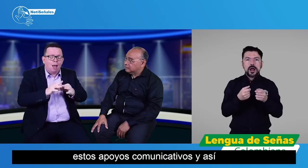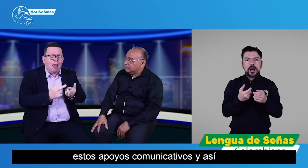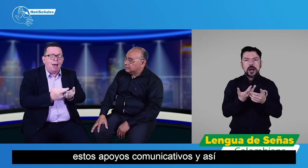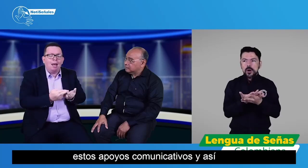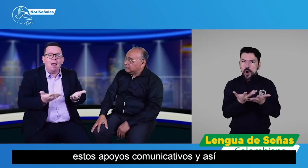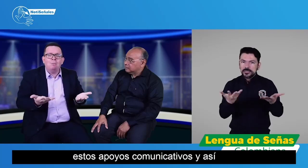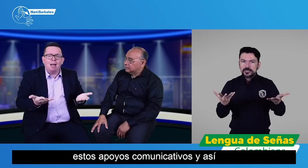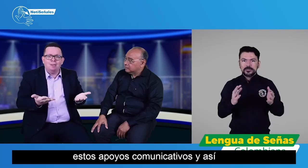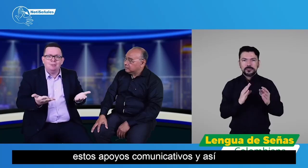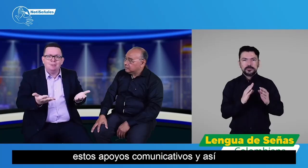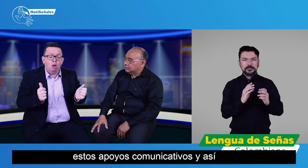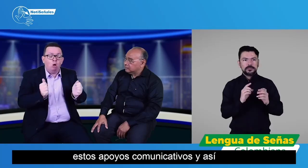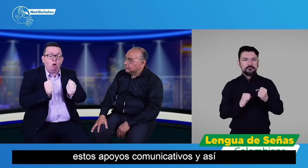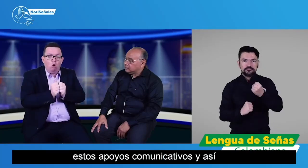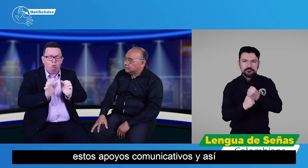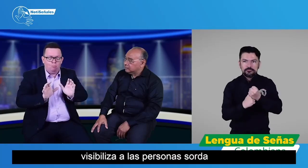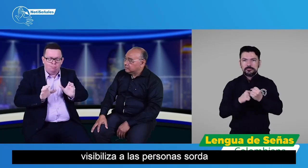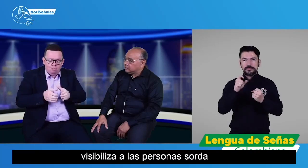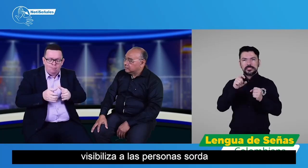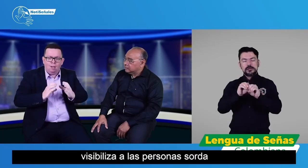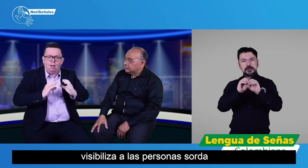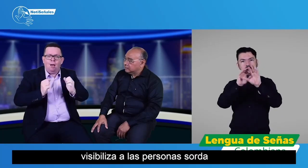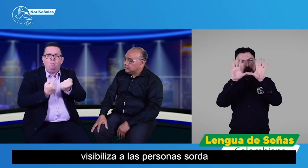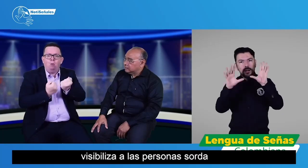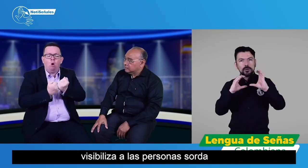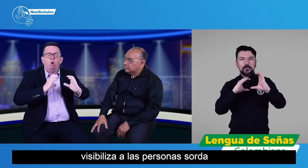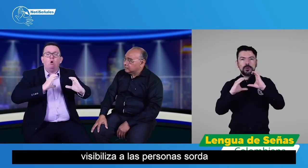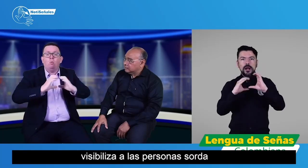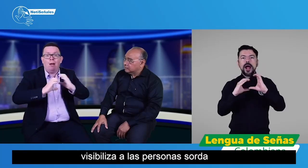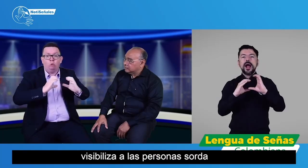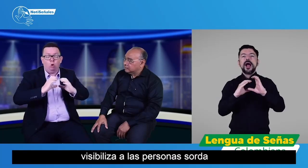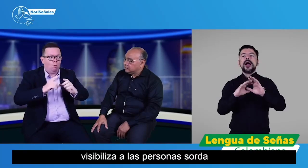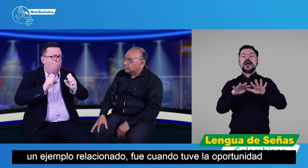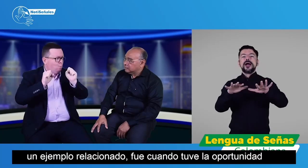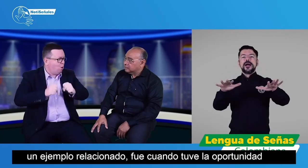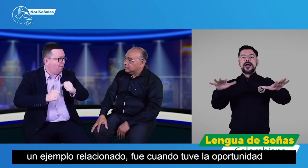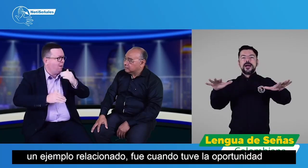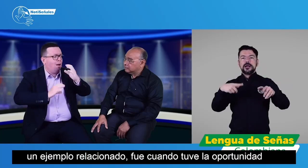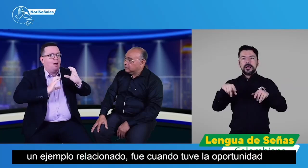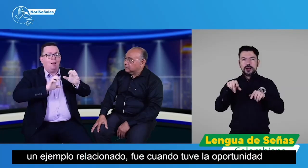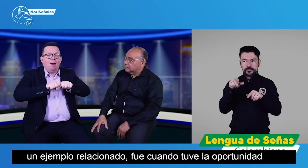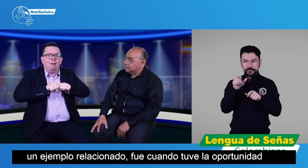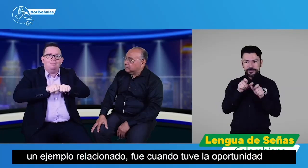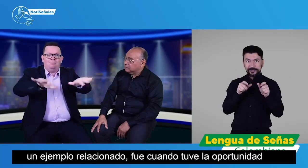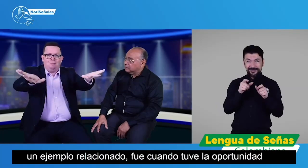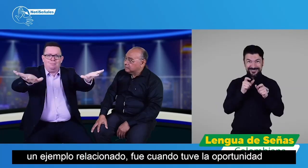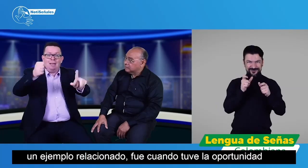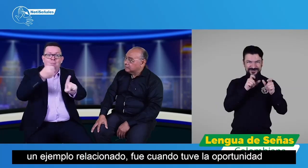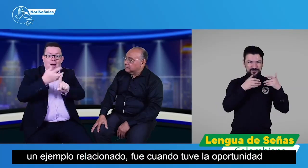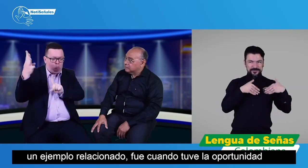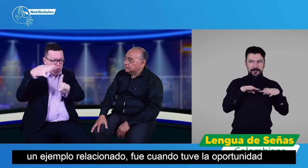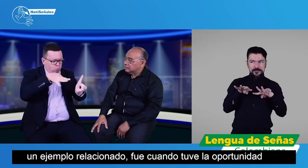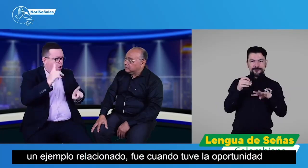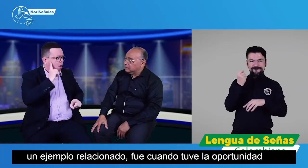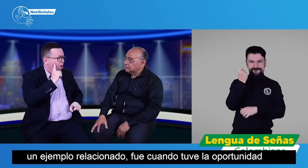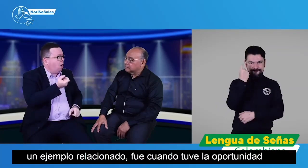comunicativos y así visibiliza a las personas sordas. Un ejemplo relacionado fue cuando tuve la oportunidad